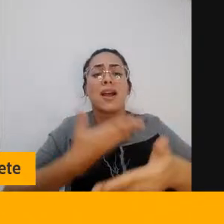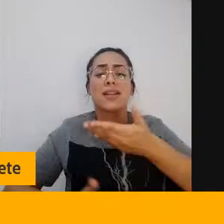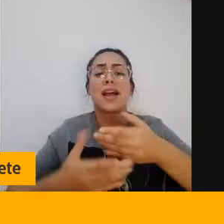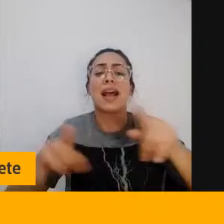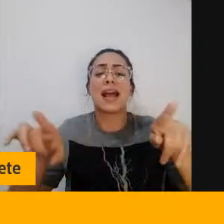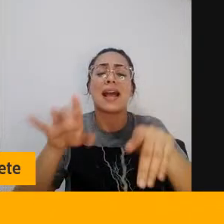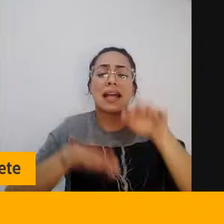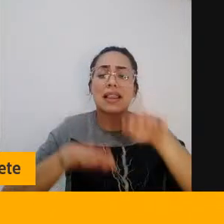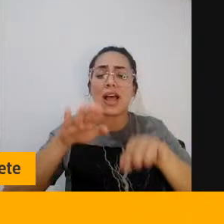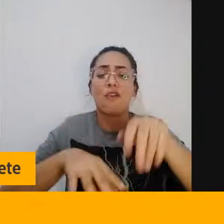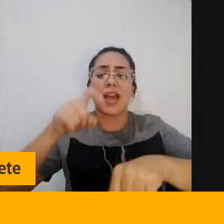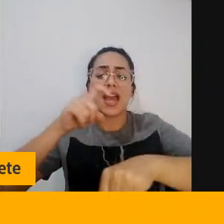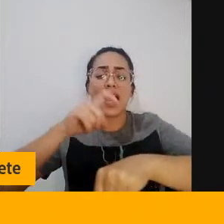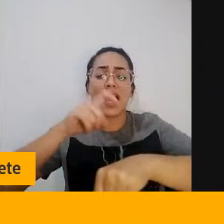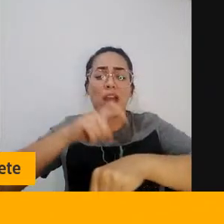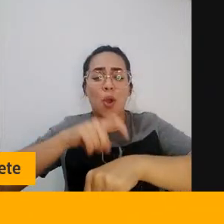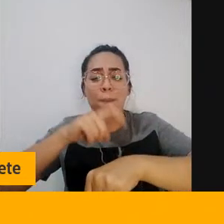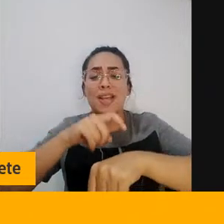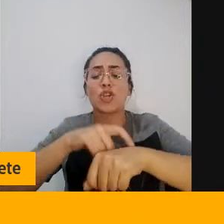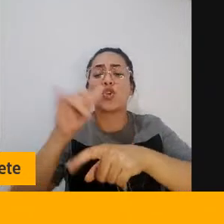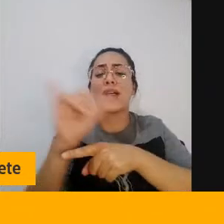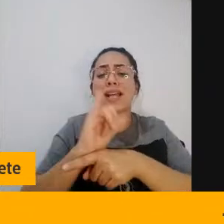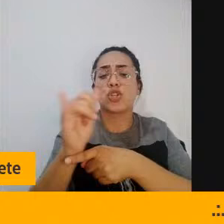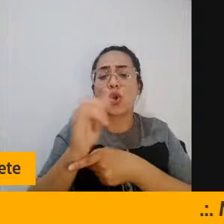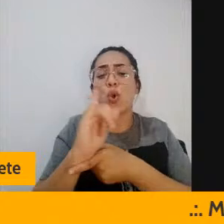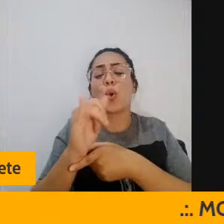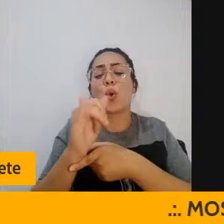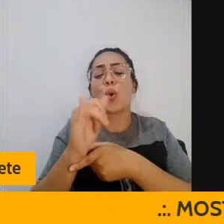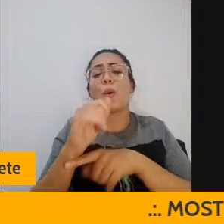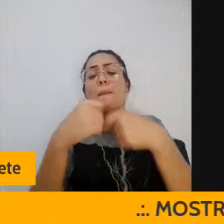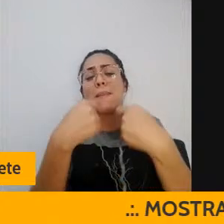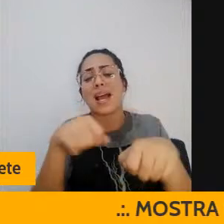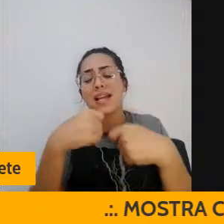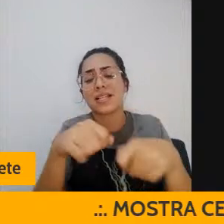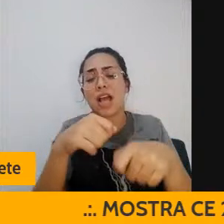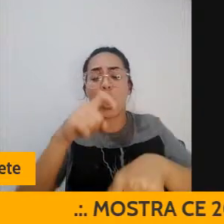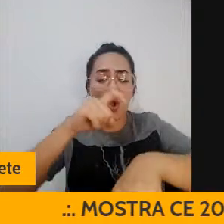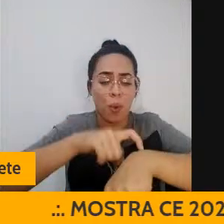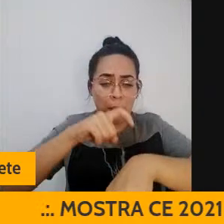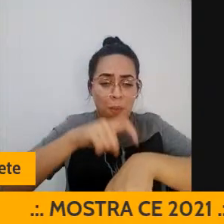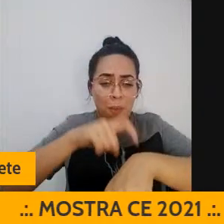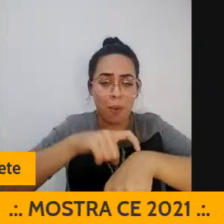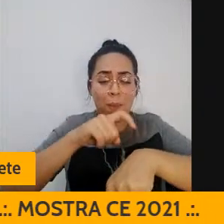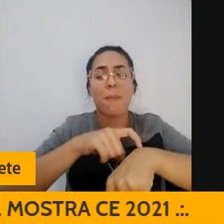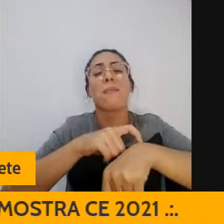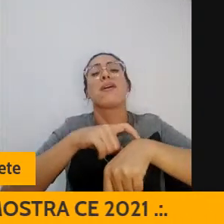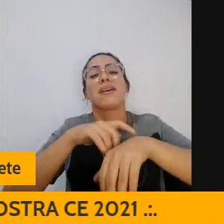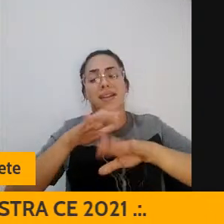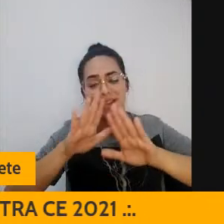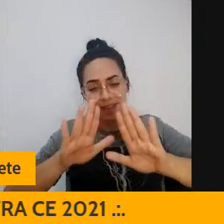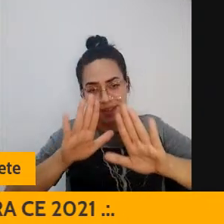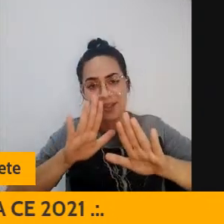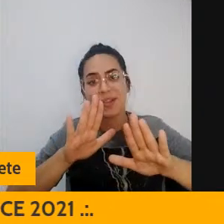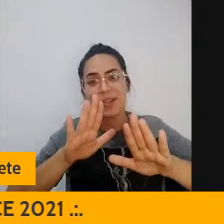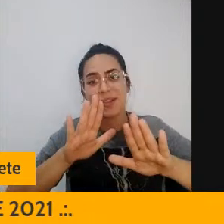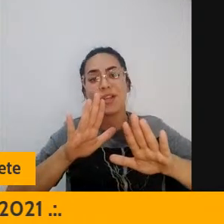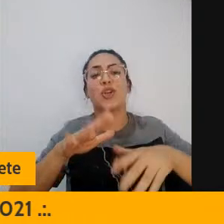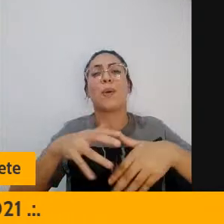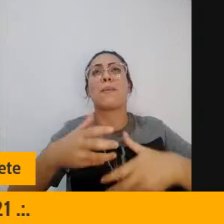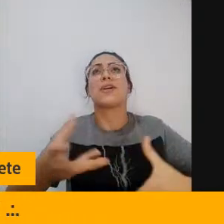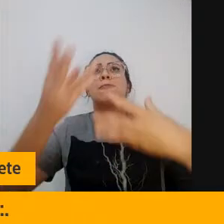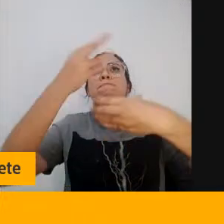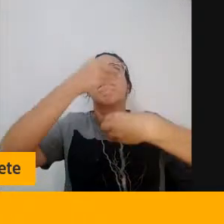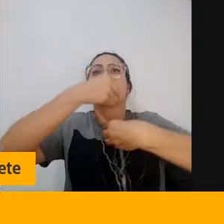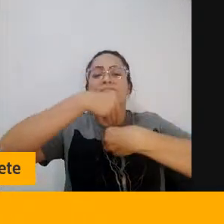minutos, nessa tela do YouTube, a gente ainda vai precisar de um tempo aí, não é, para a gente tá digerindo isso,